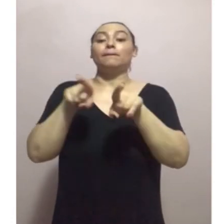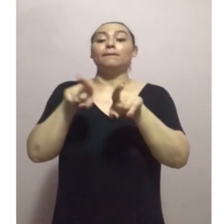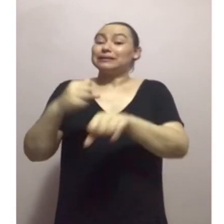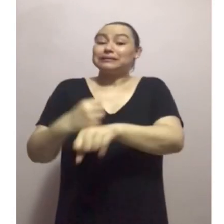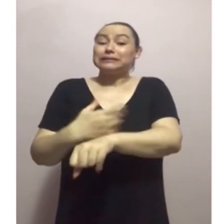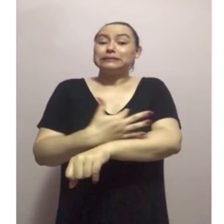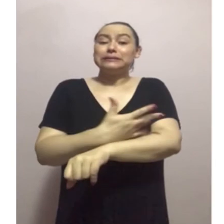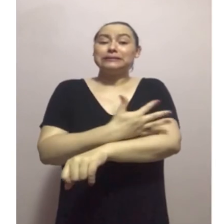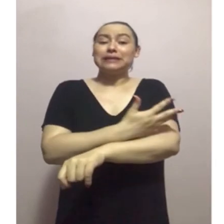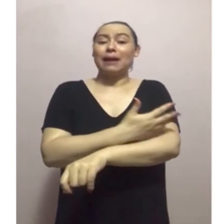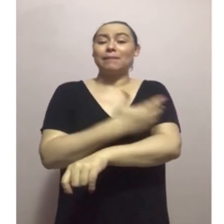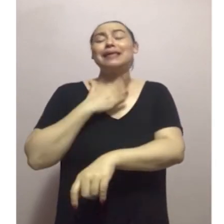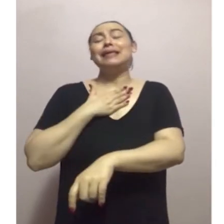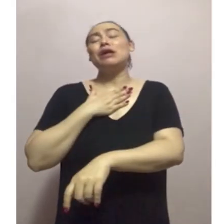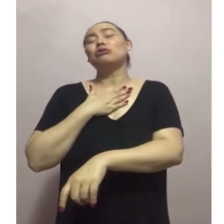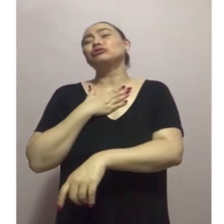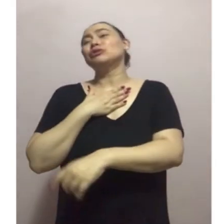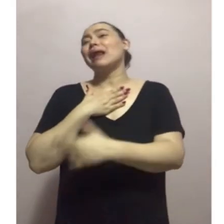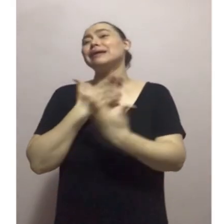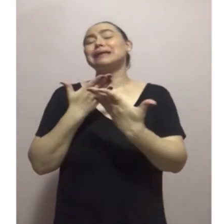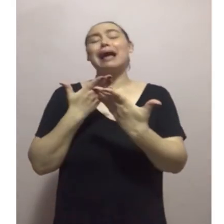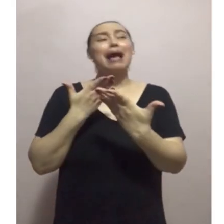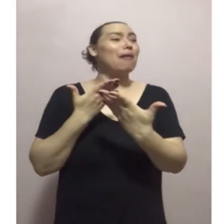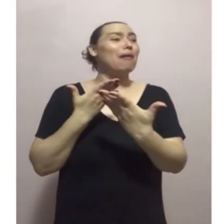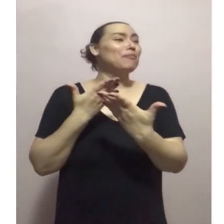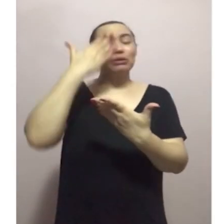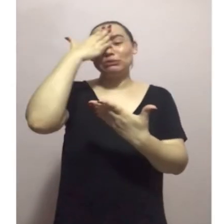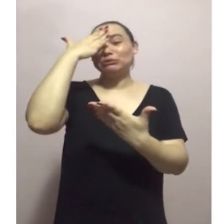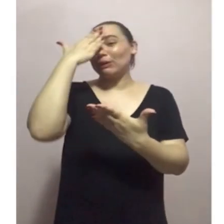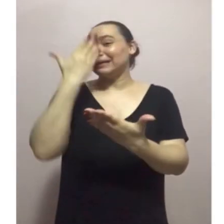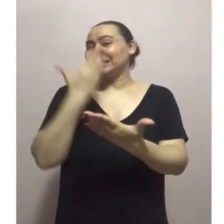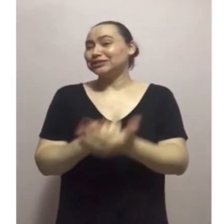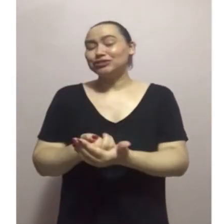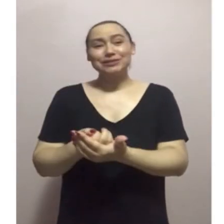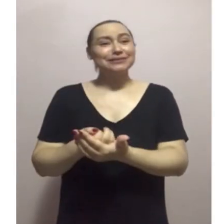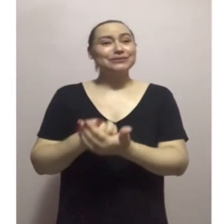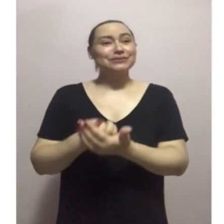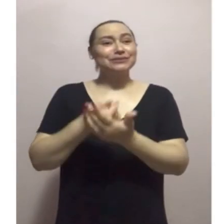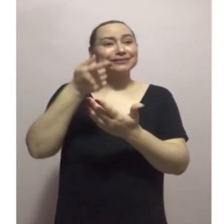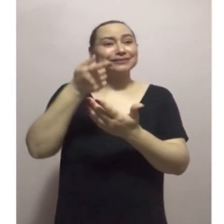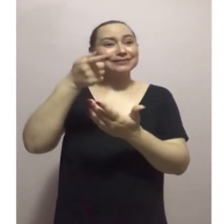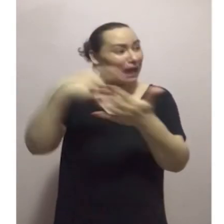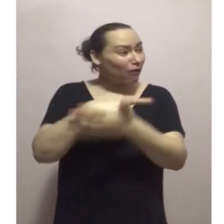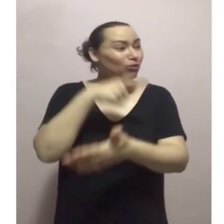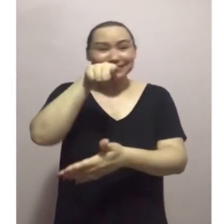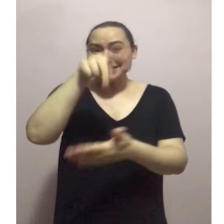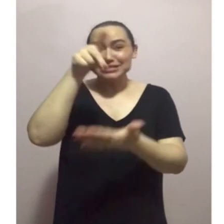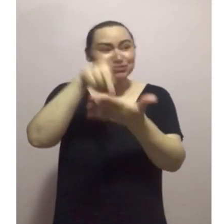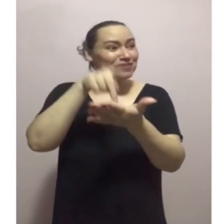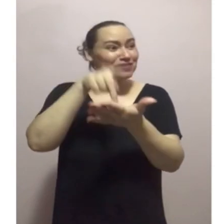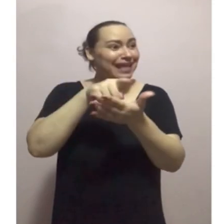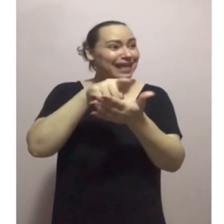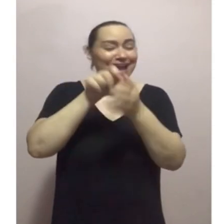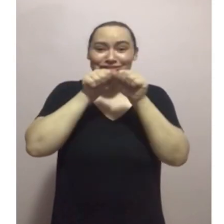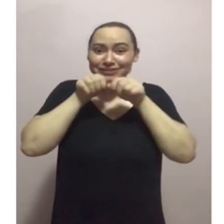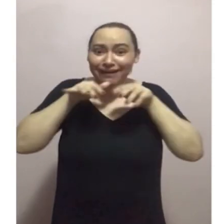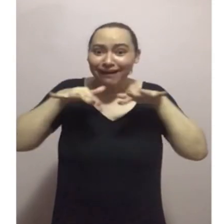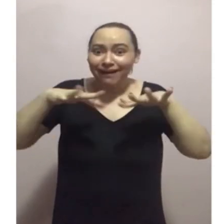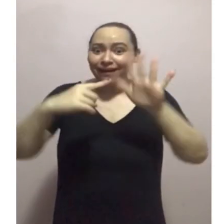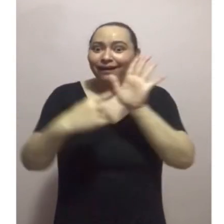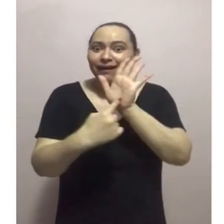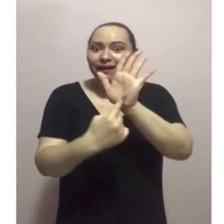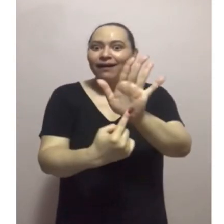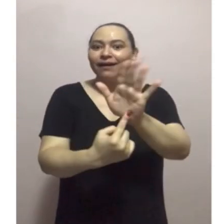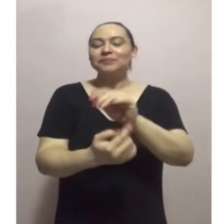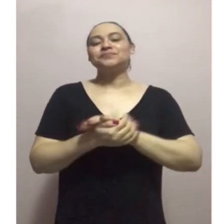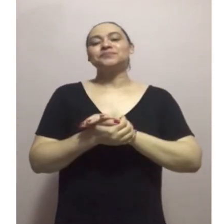da transmissão, eu chorava, eu falava assim, gente, eu não acredito que está acontecendo, sabe? E que a Sei